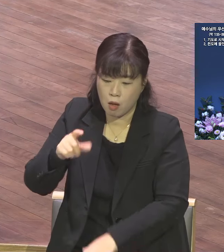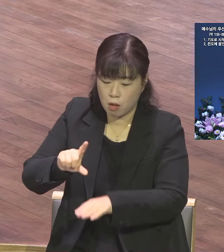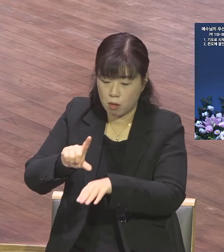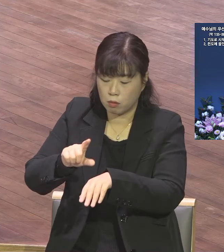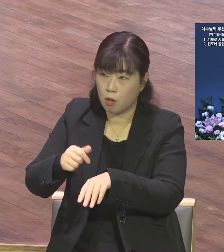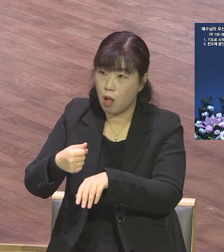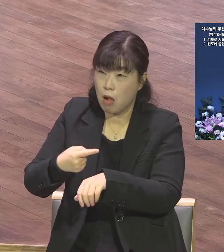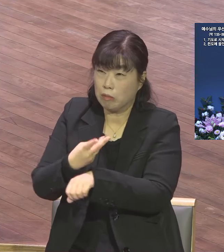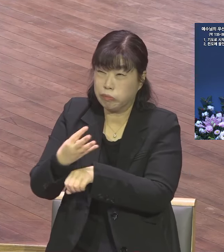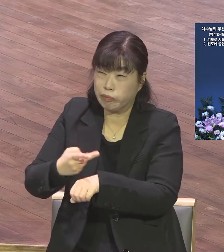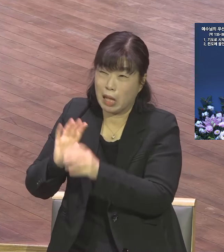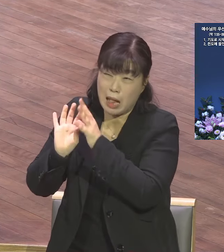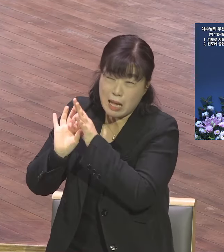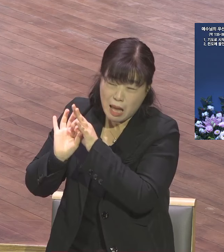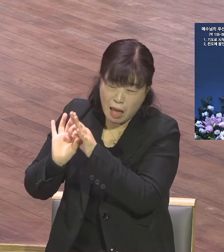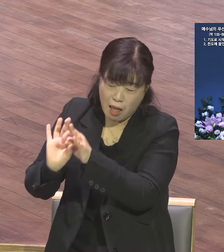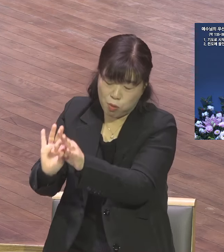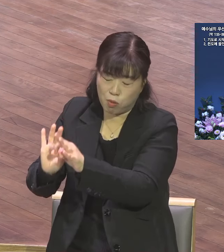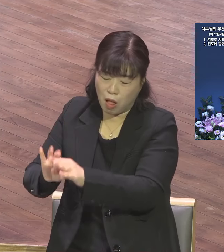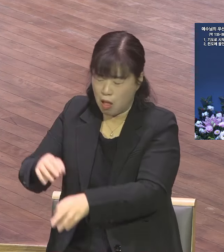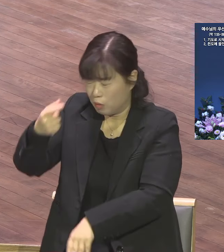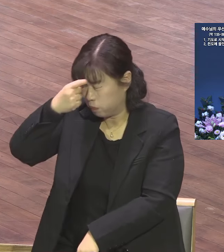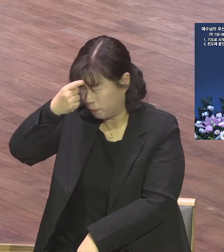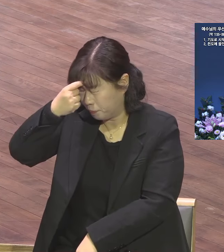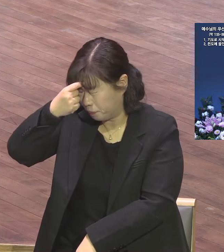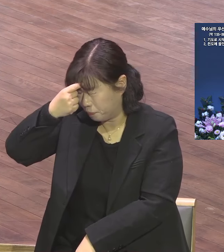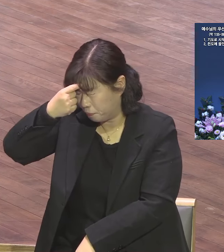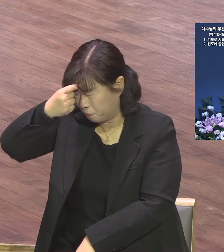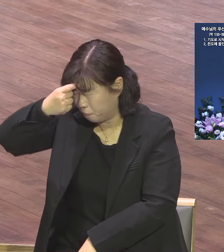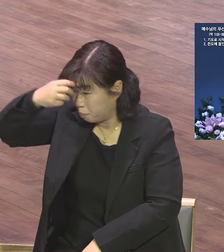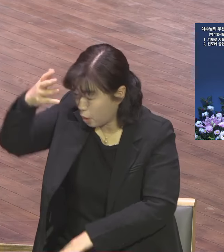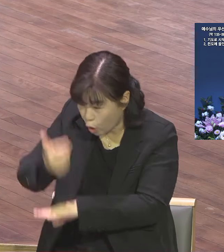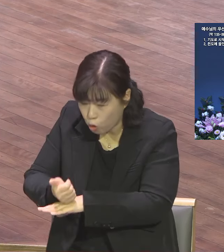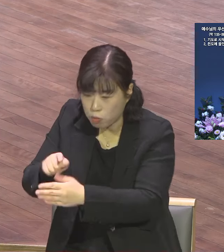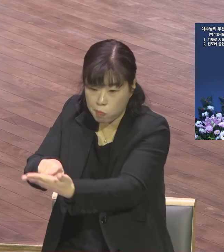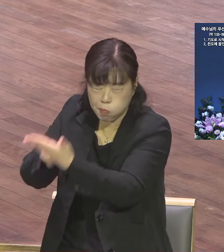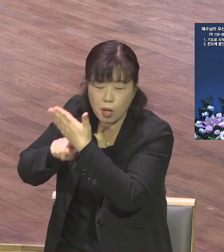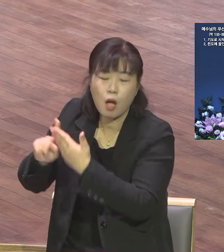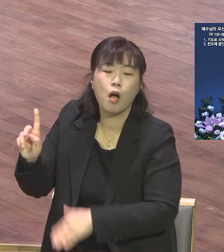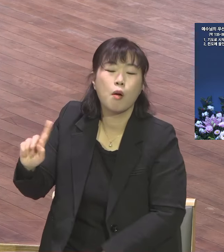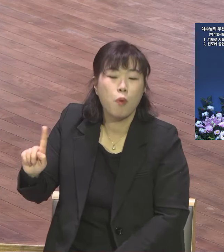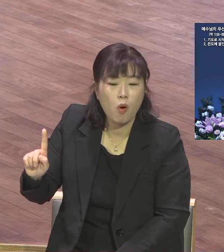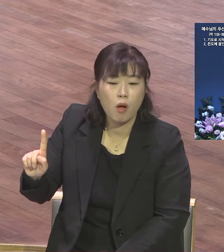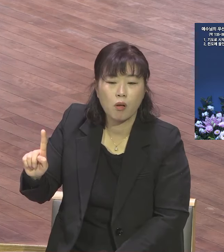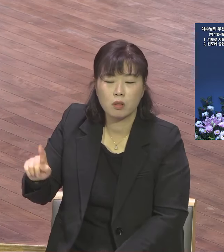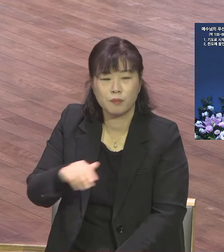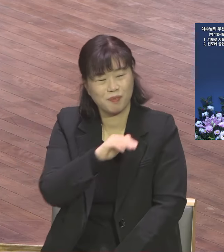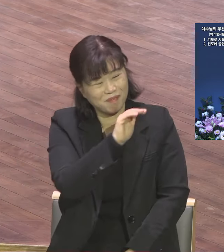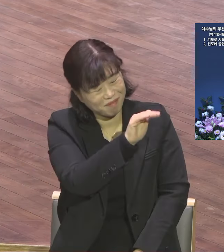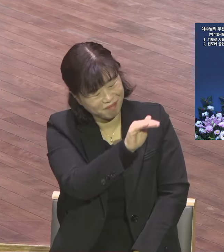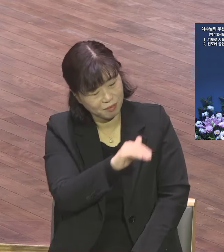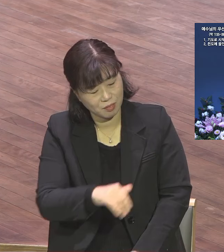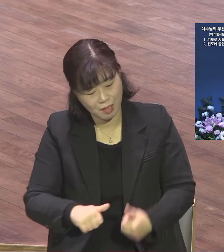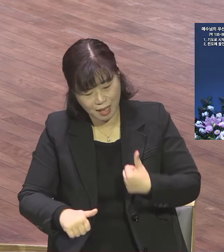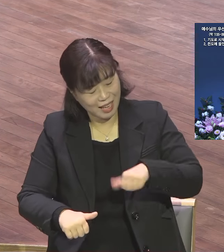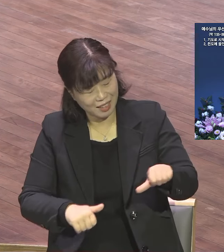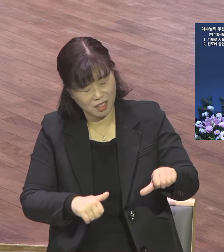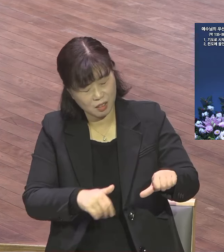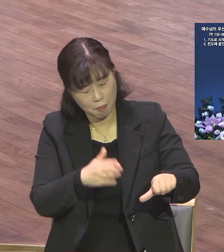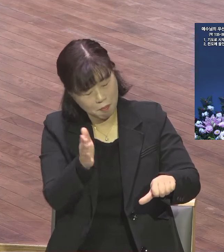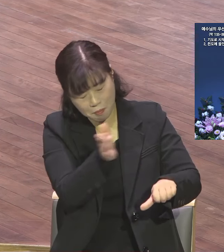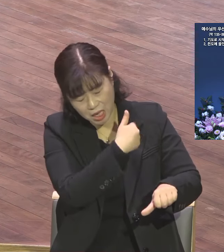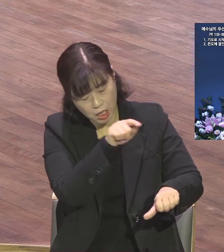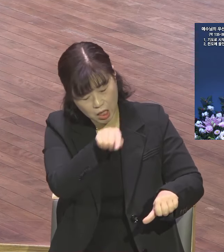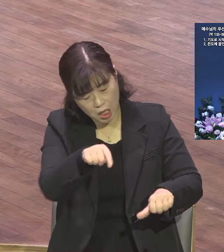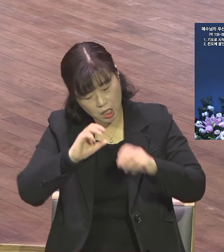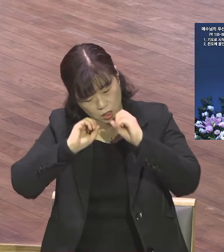그런데 세상 말 얼척이 없더라고. 아니 내가 밤 금식하면서 내가 밤새도록 지금 아이 고쳐달라고 기도하는데 전도해라.